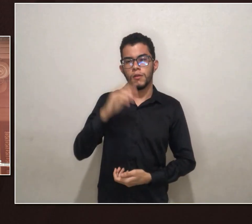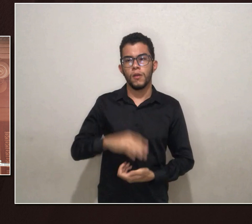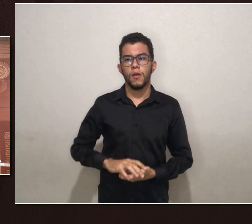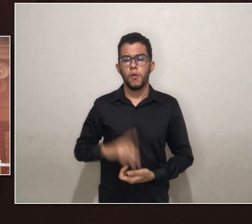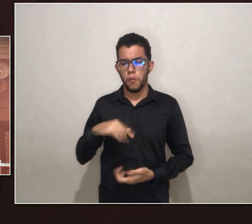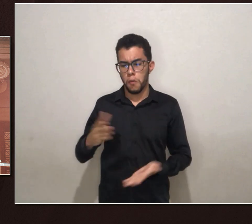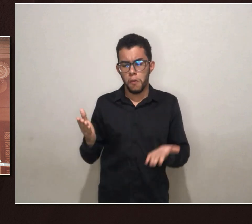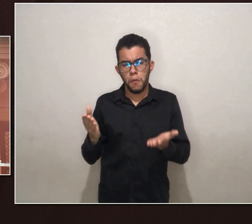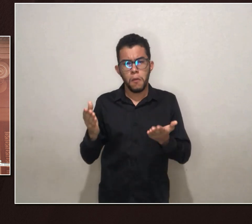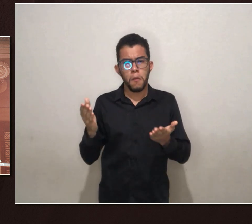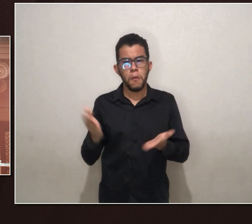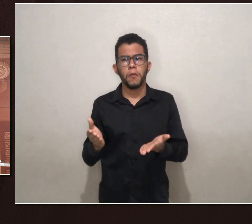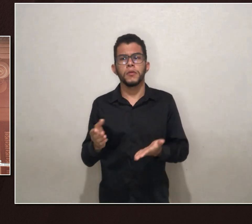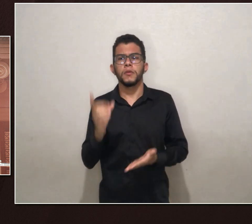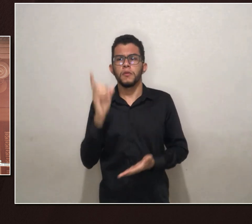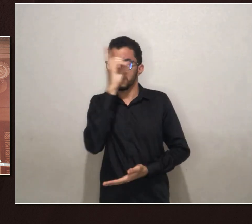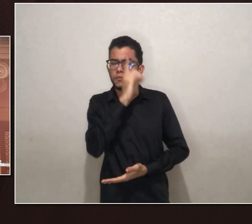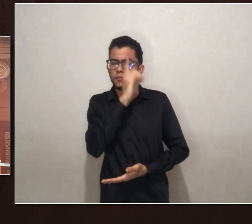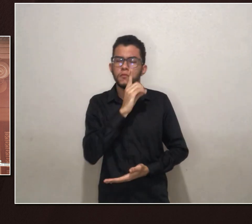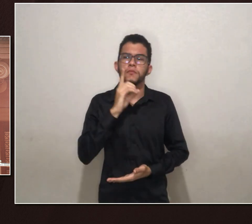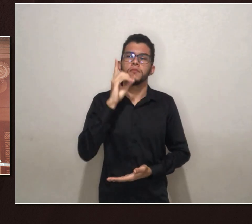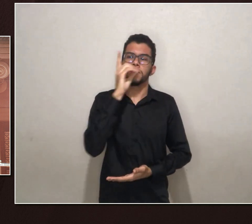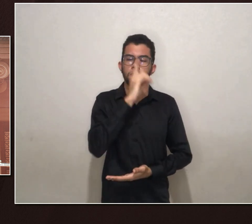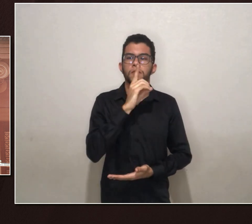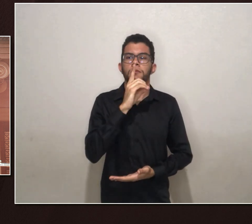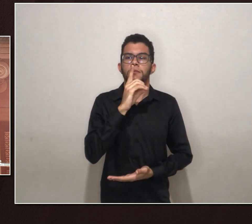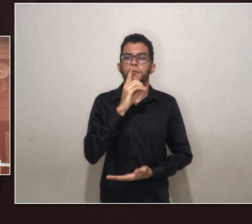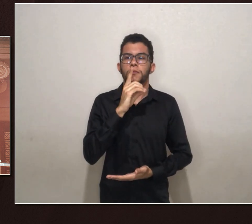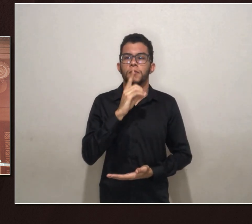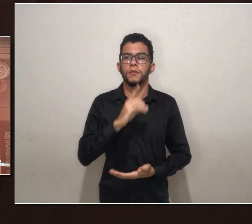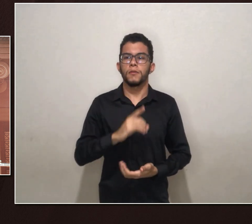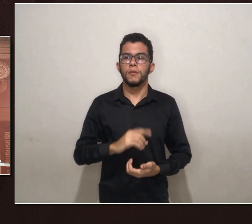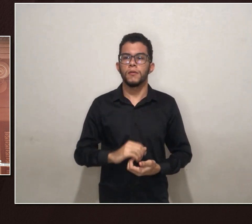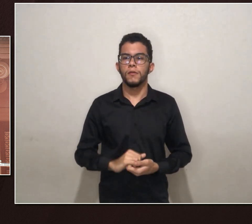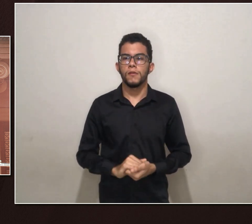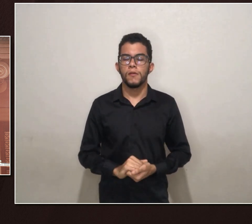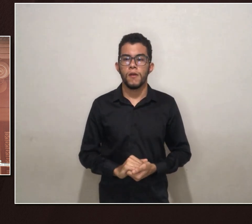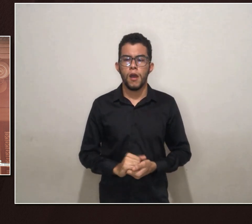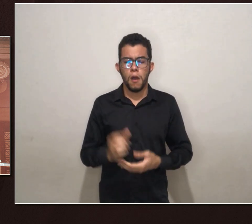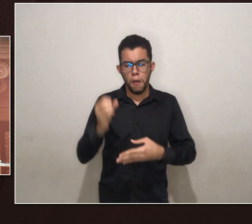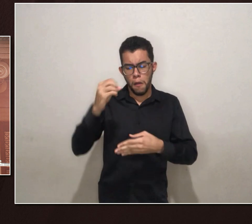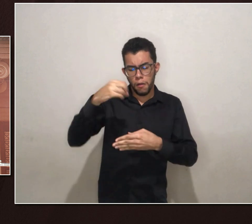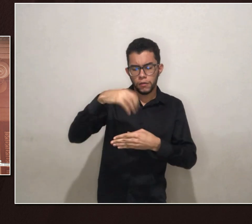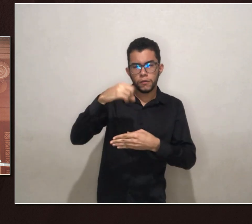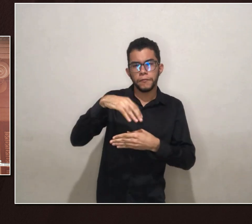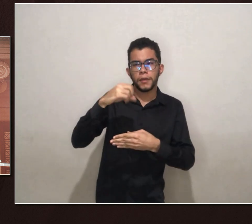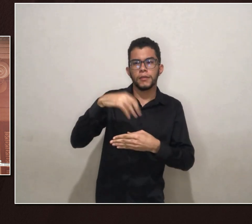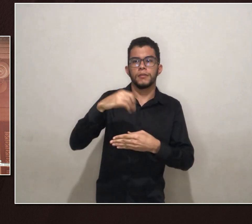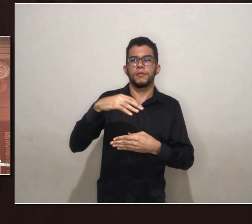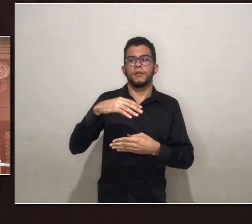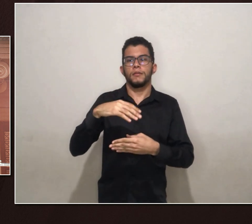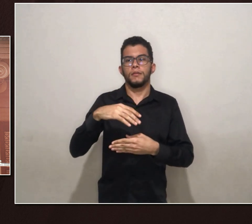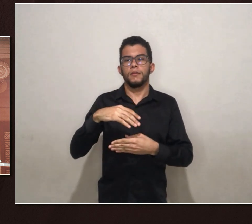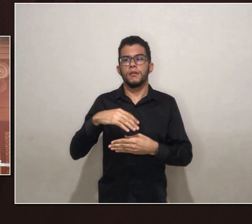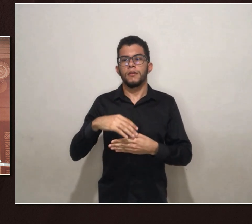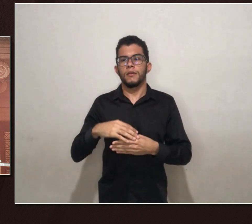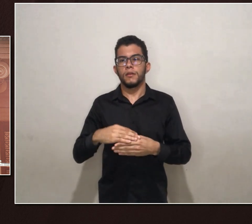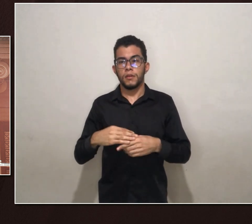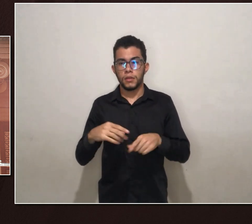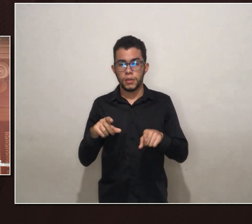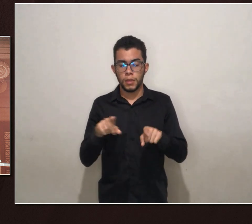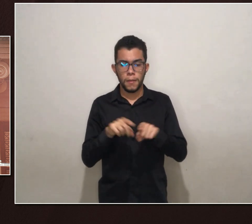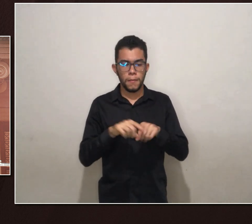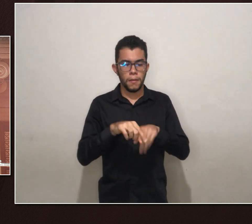é o domingo, vamos fazer as nossas ofertas, tanto para a manutenção da estância. Não